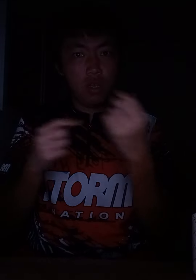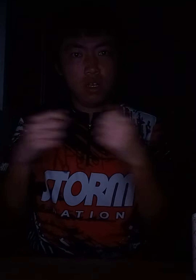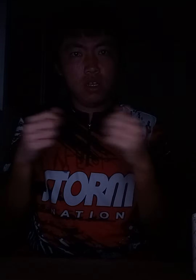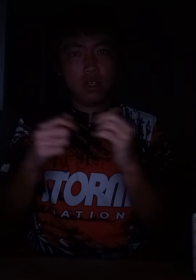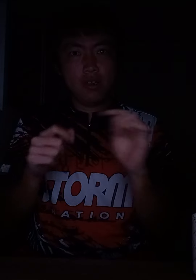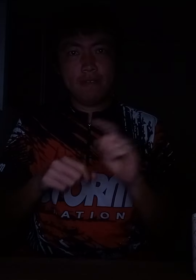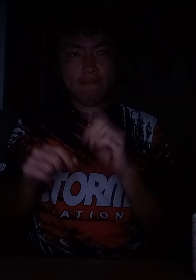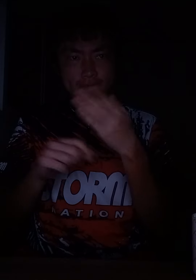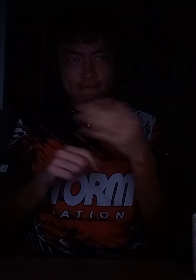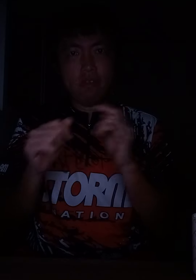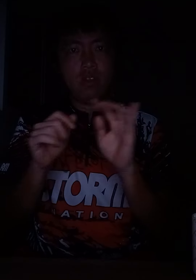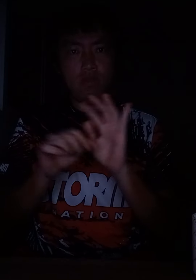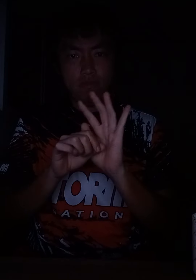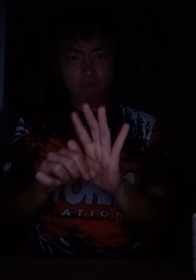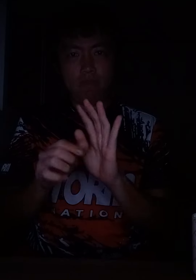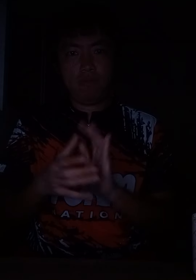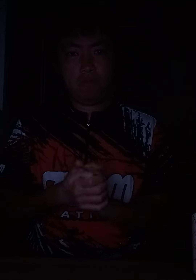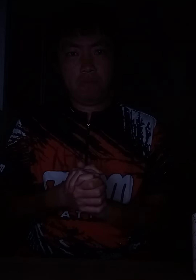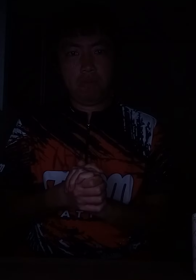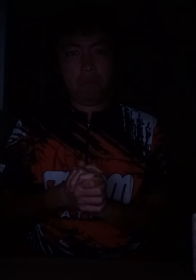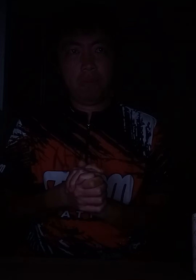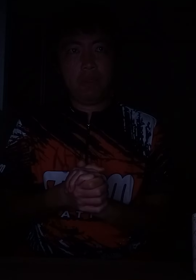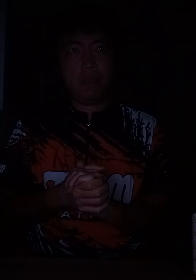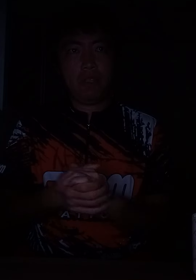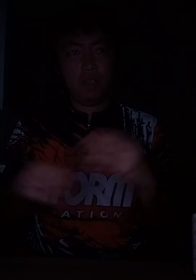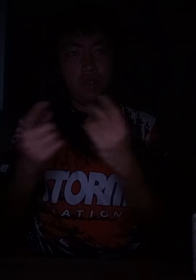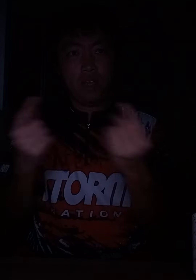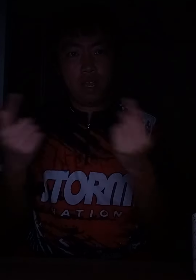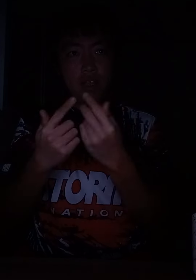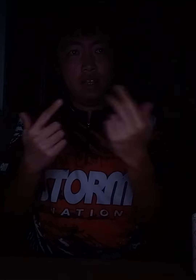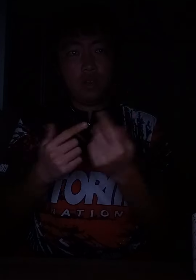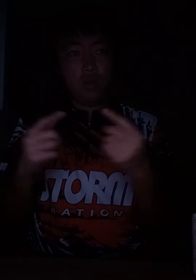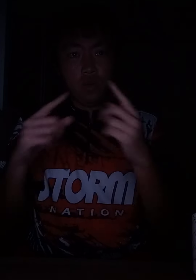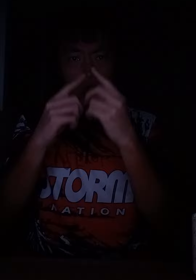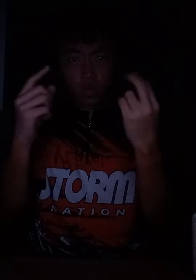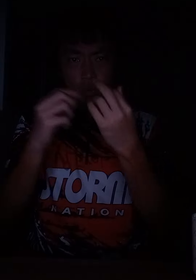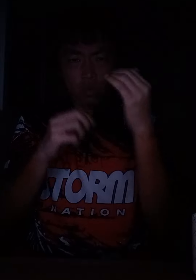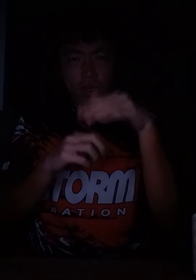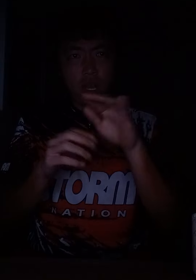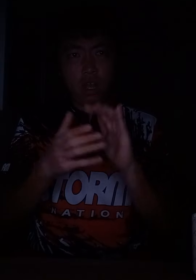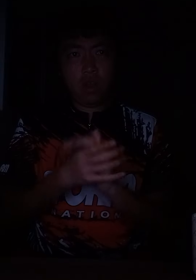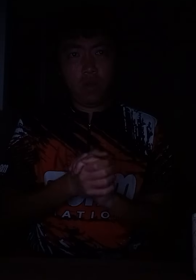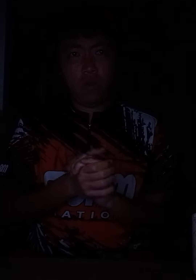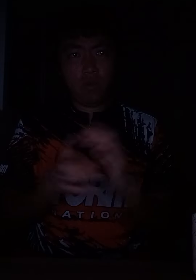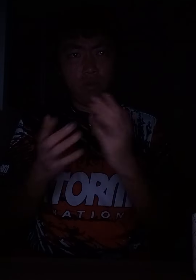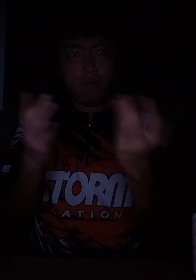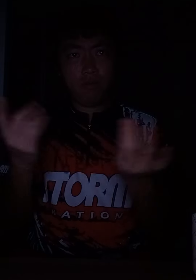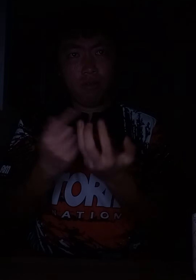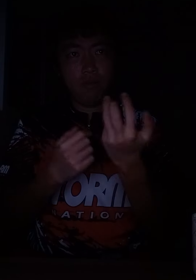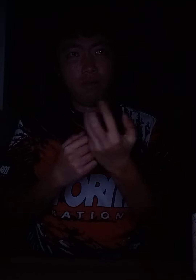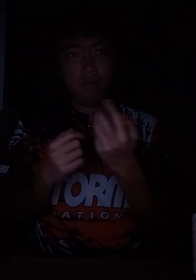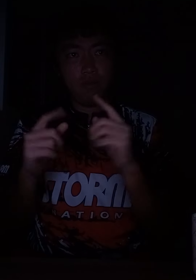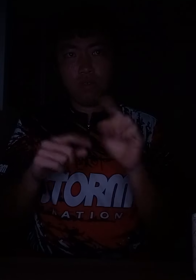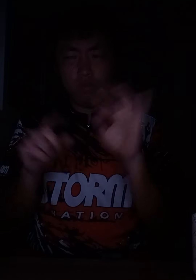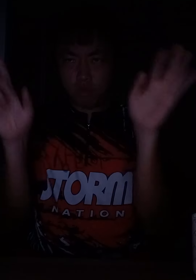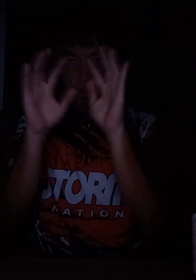대해서 잘못했다고 말했습니다. 적용된 혐의는 모욕과 업무방해입니다. 구속 여부는 이르면 오늘 밤 결정될